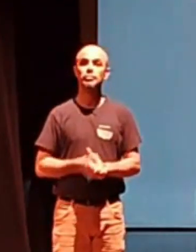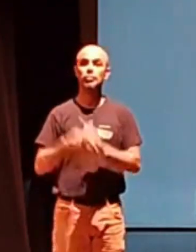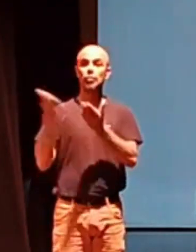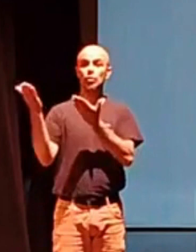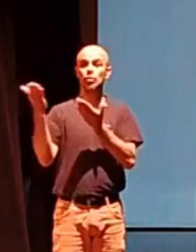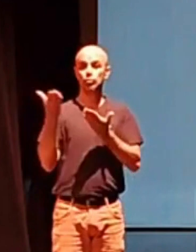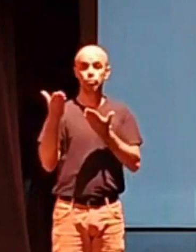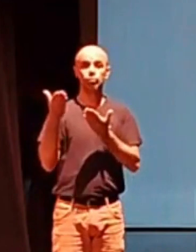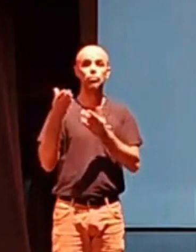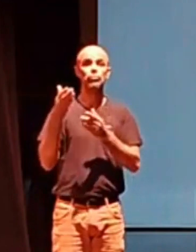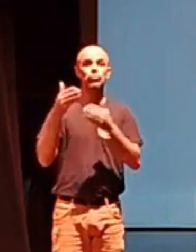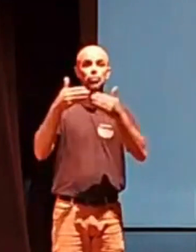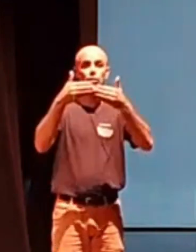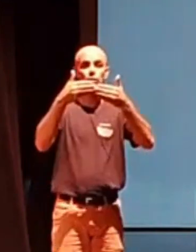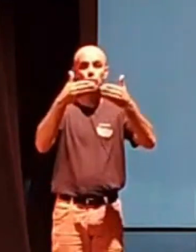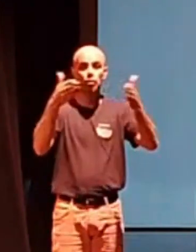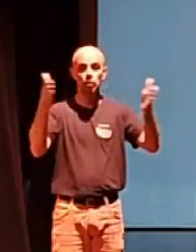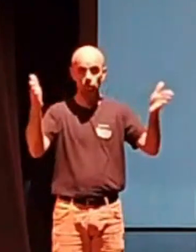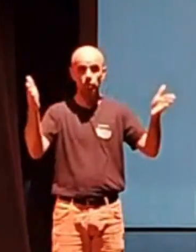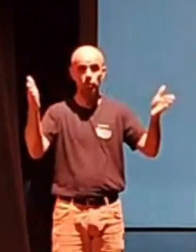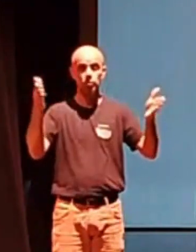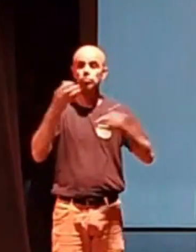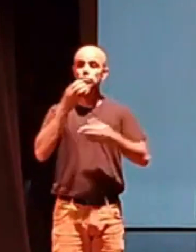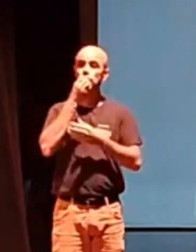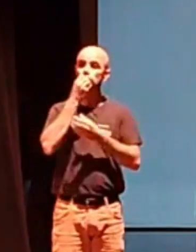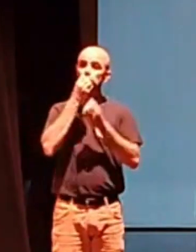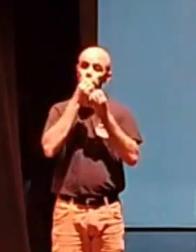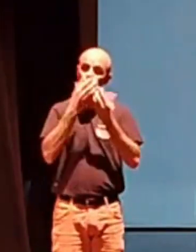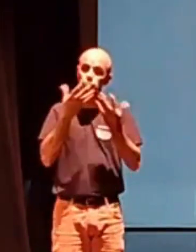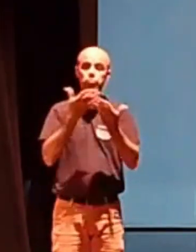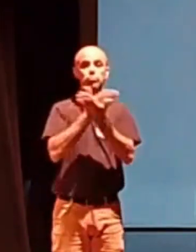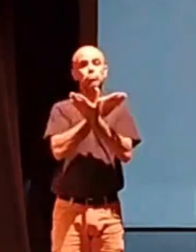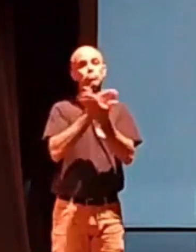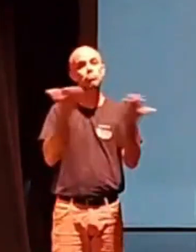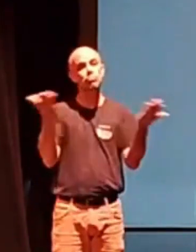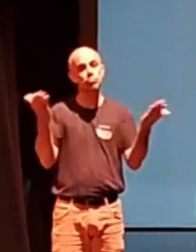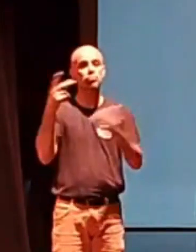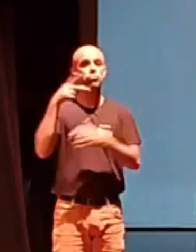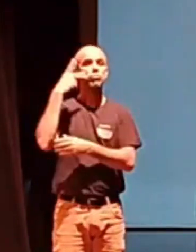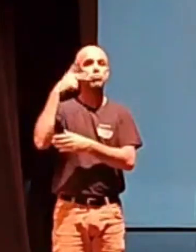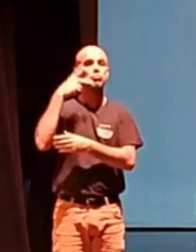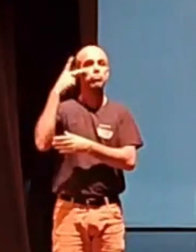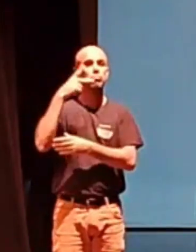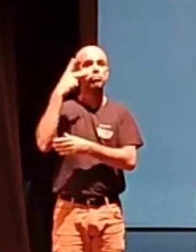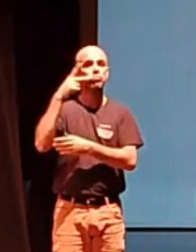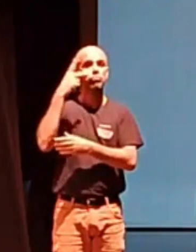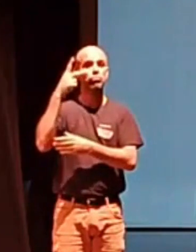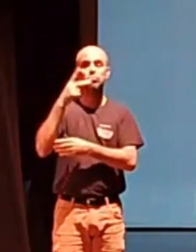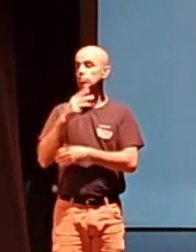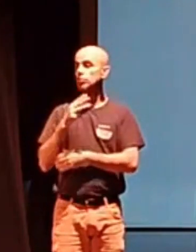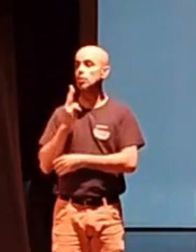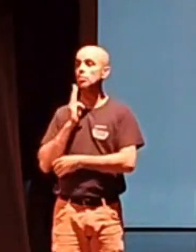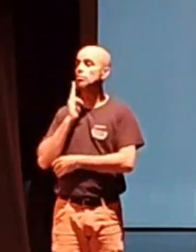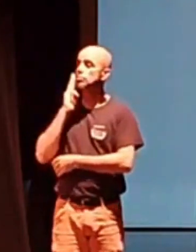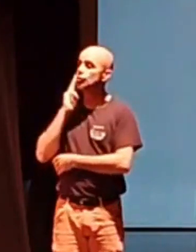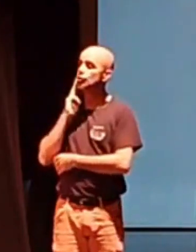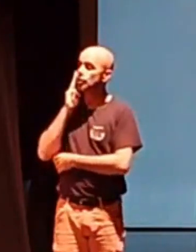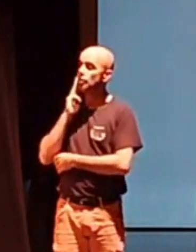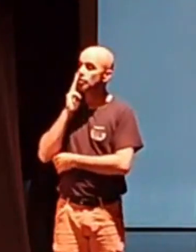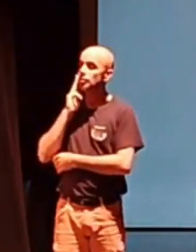Convidamos para fazer a abertura e dar as boas-vindas a todos e todas a vereadora Michele